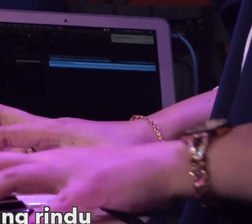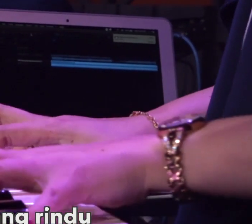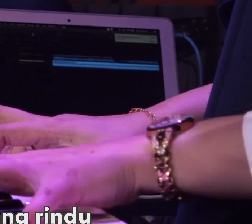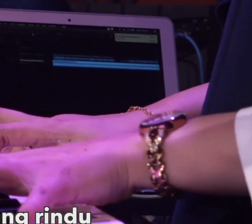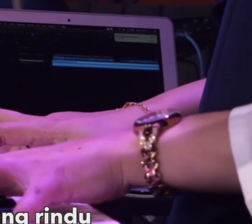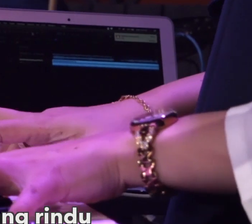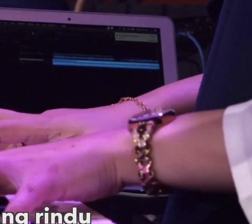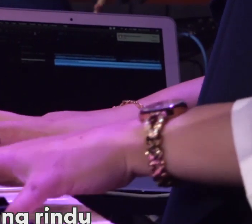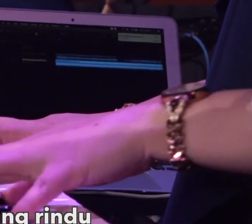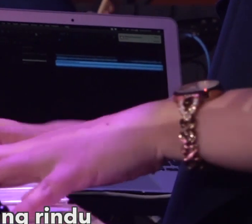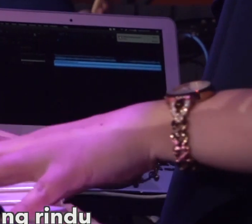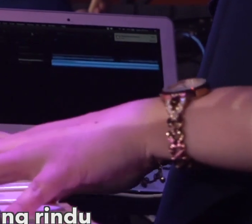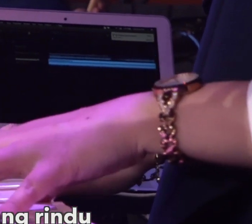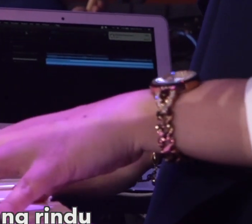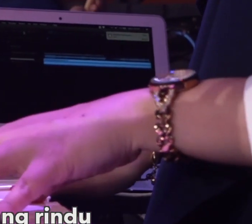kasih-Mu,